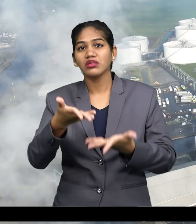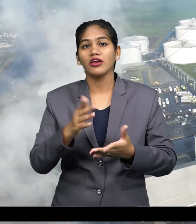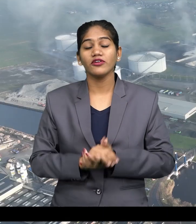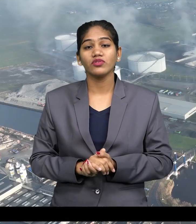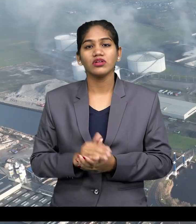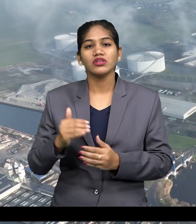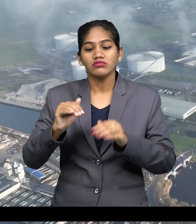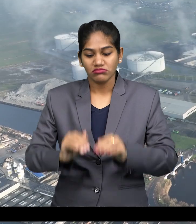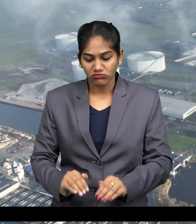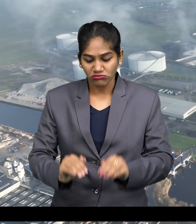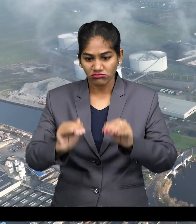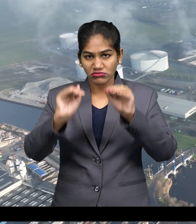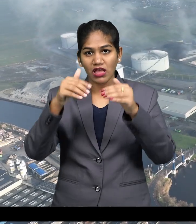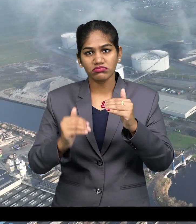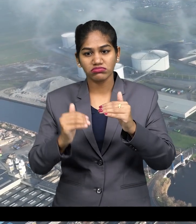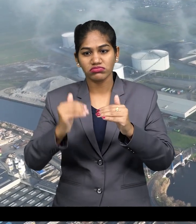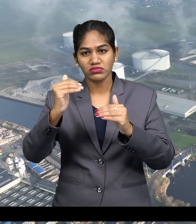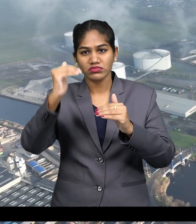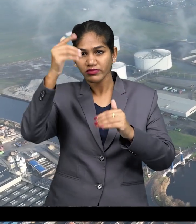गुणवत्ता कम हो गई है।